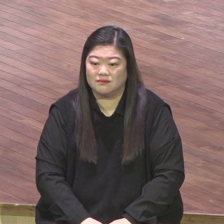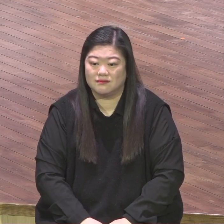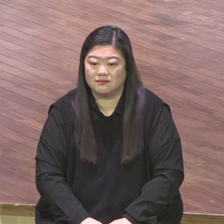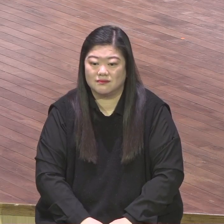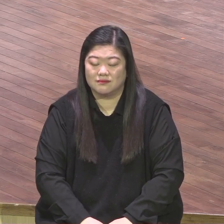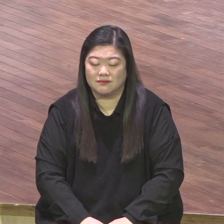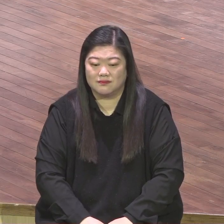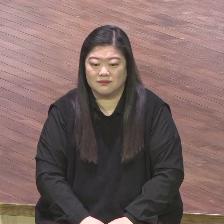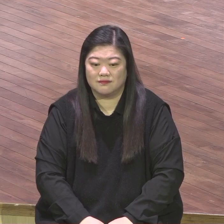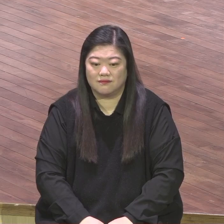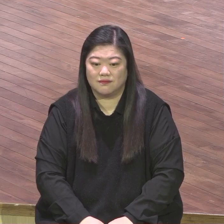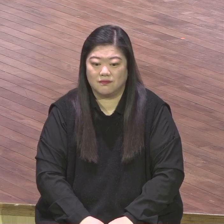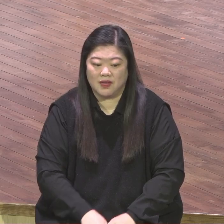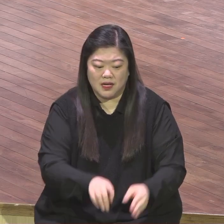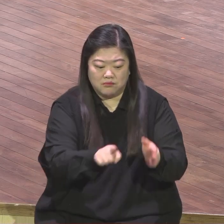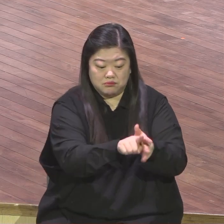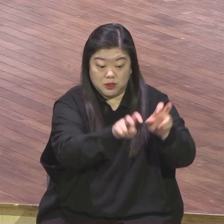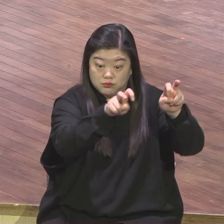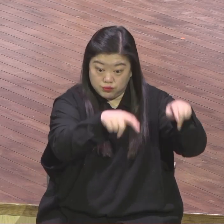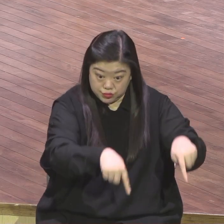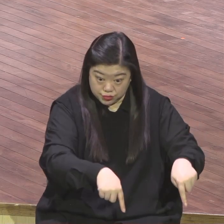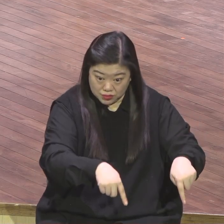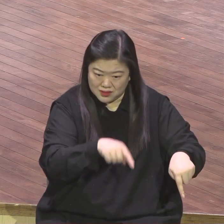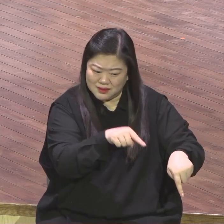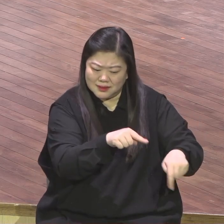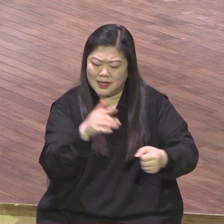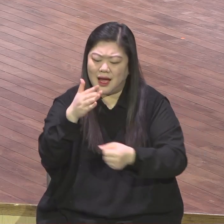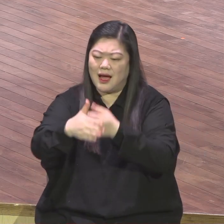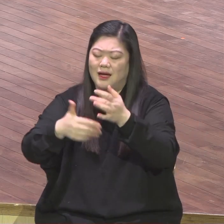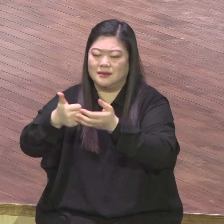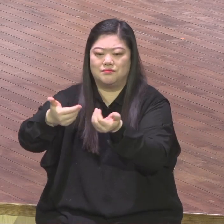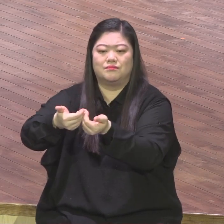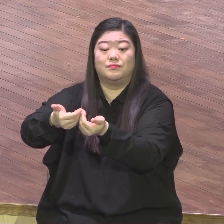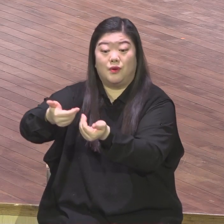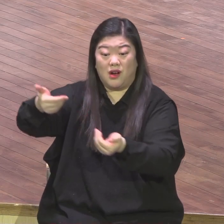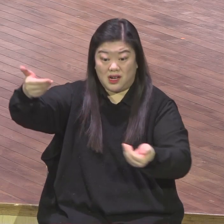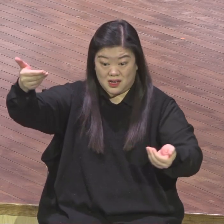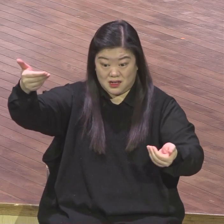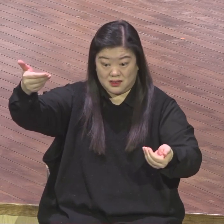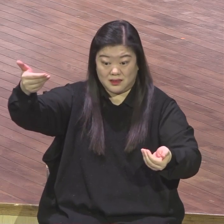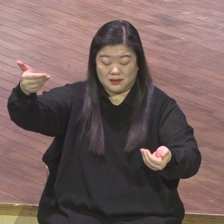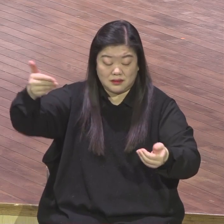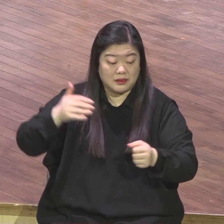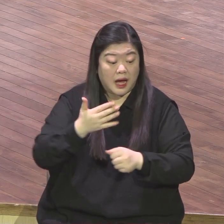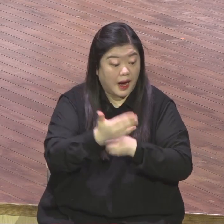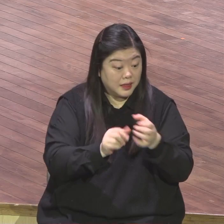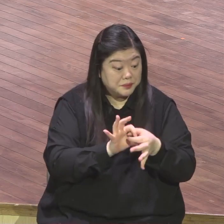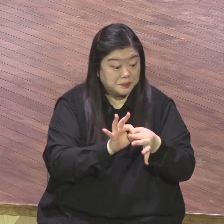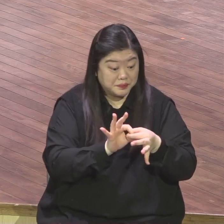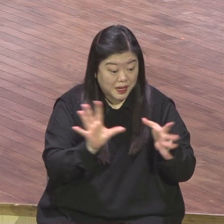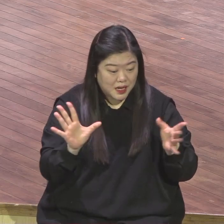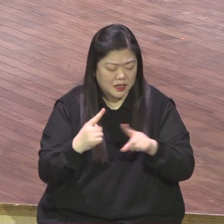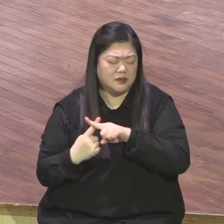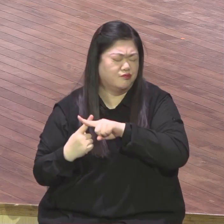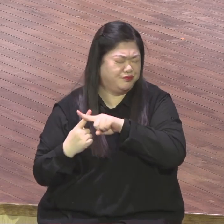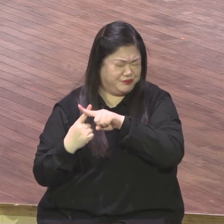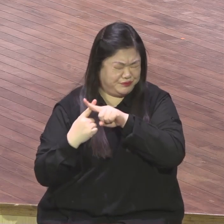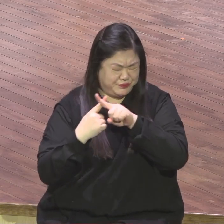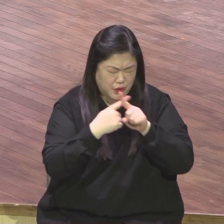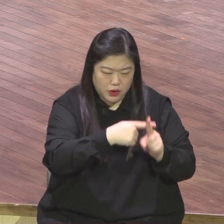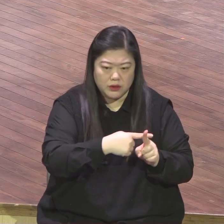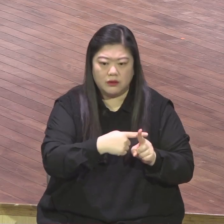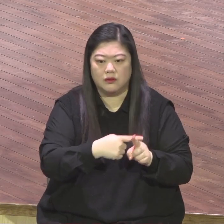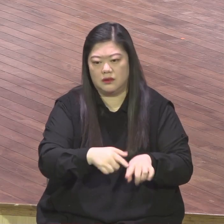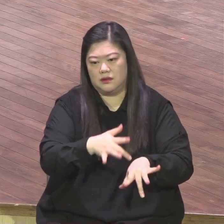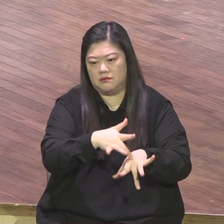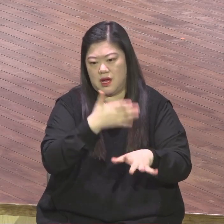하나님 떠난 불신자들은요, 하나님을 믿지 않는 자들은 모두 다 마귀에게 사로잡혀가지고 뭐요? 마귀가 하자는 대로